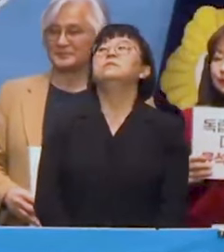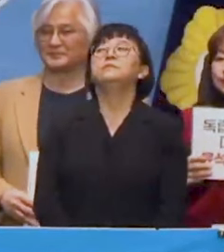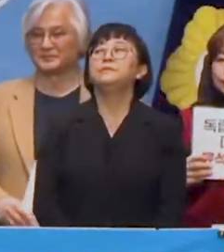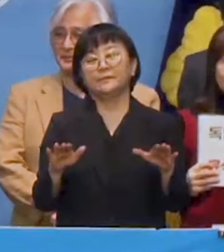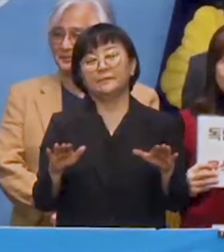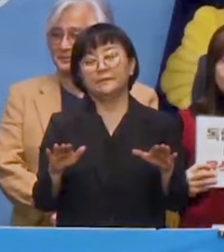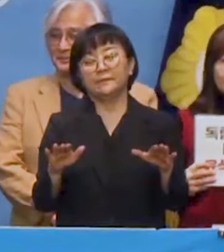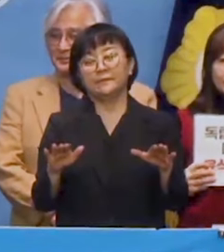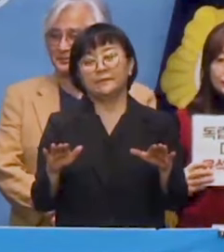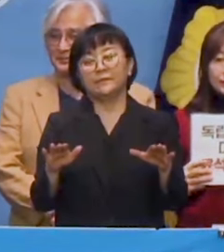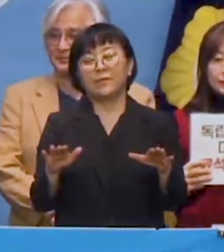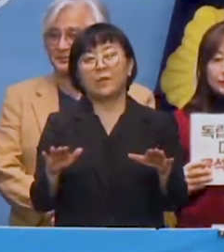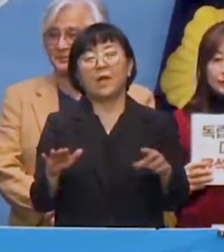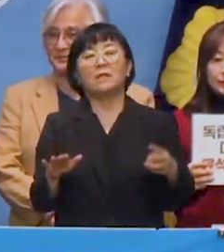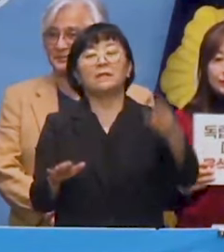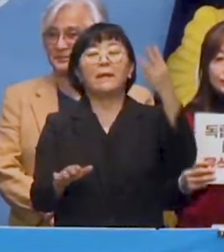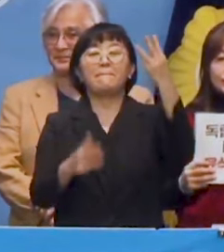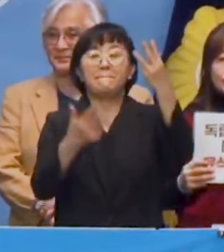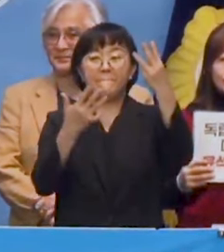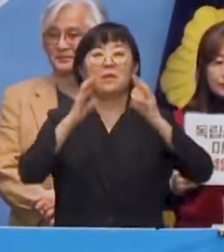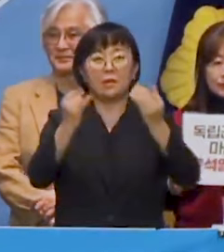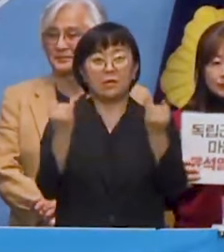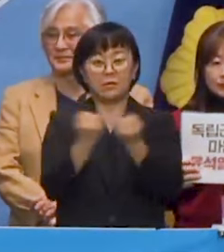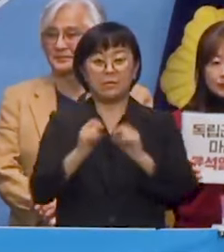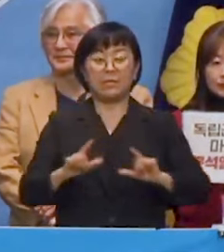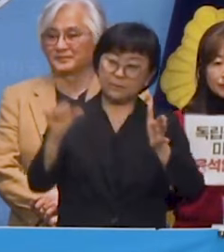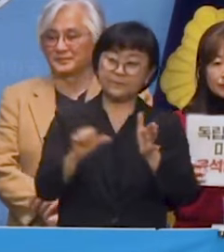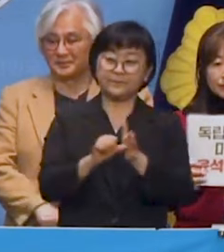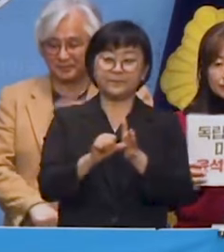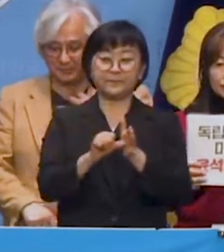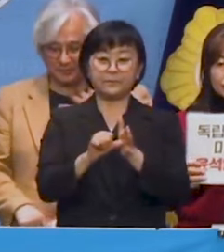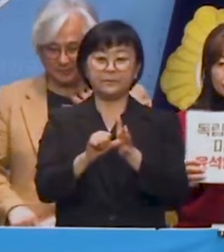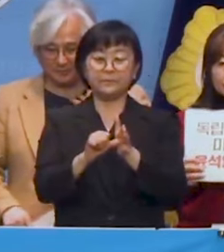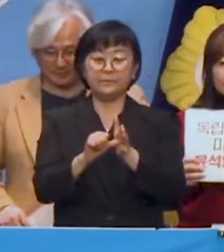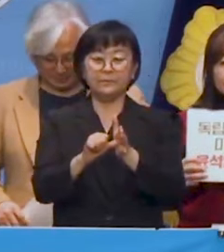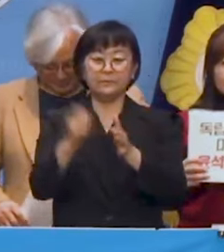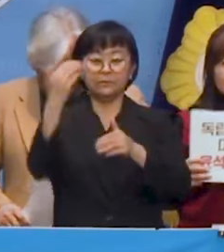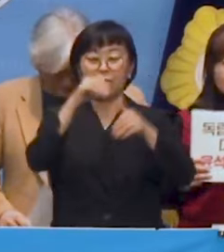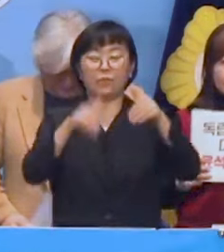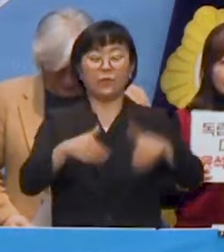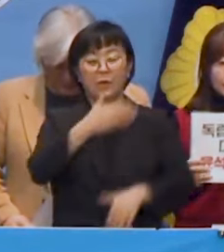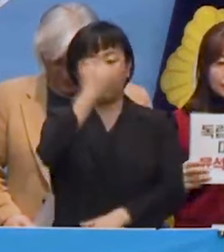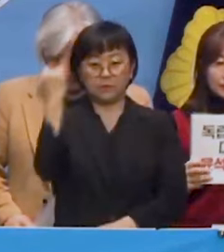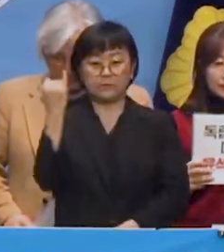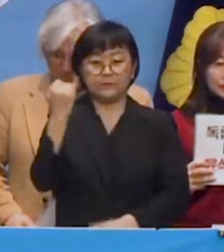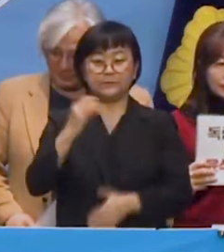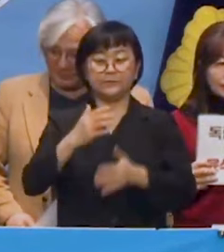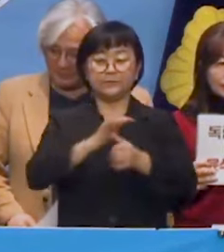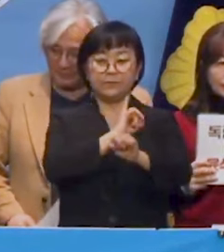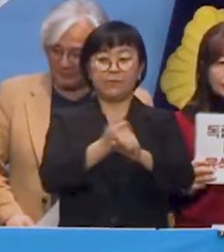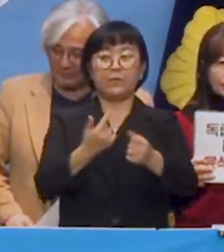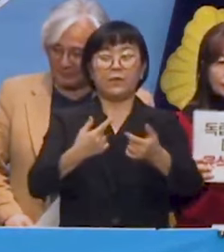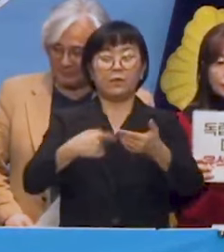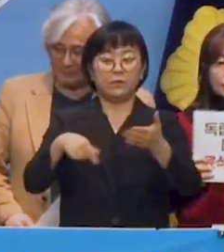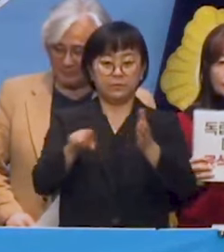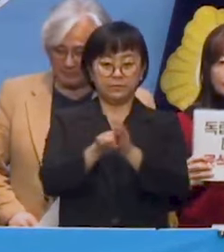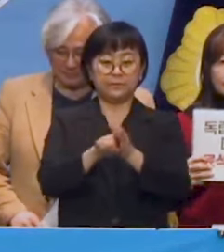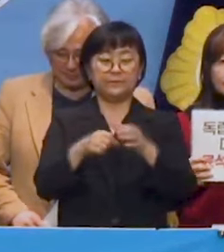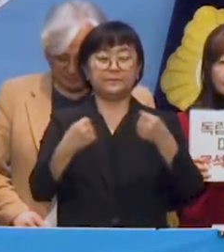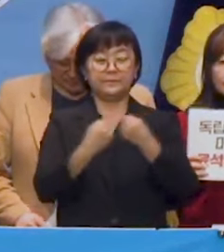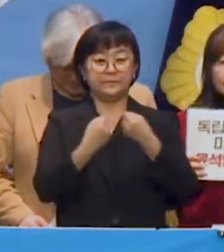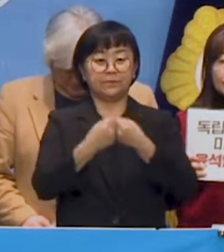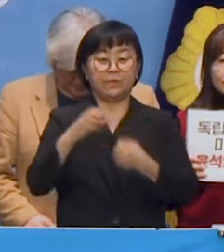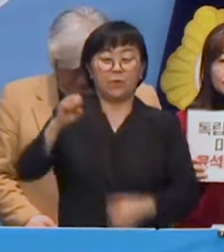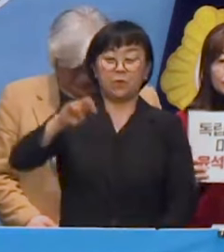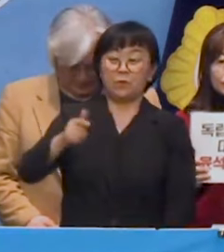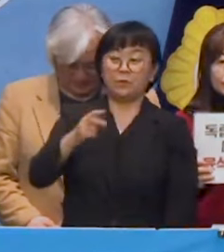네, 오늘은 38 세계 여성의 날입니다. 평생을 성노예 할머니들의 인권을 위해서 싸우신 우리 윤미향